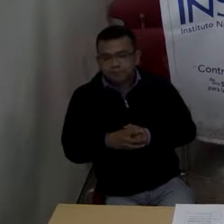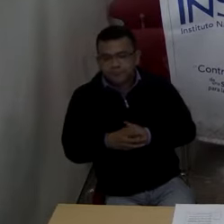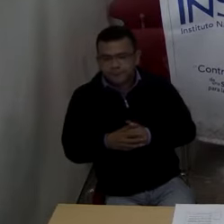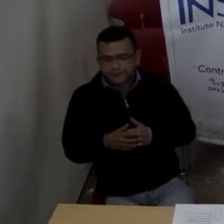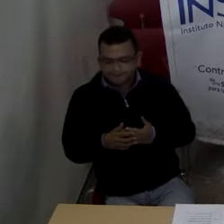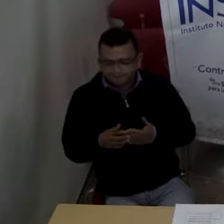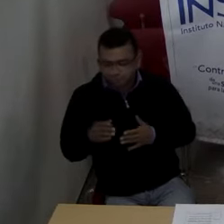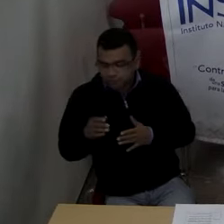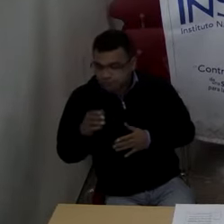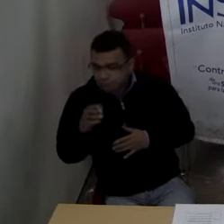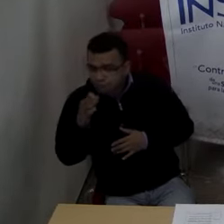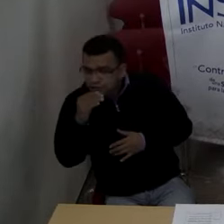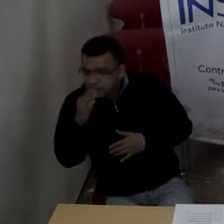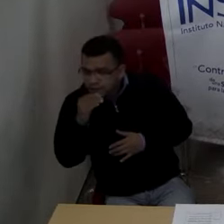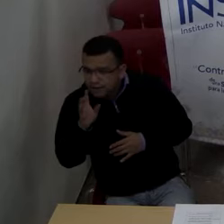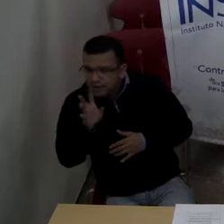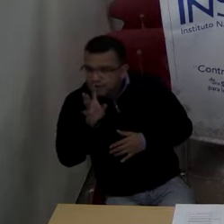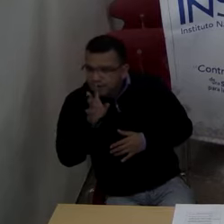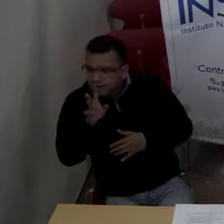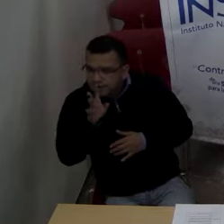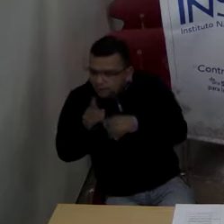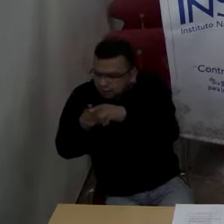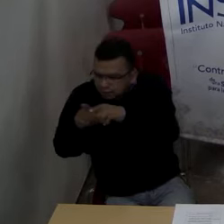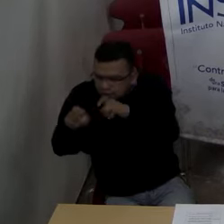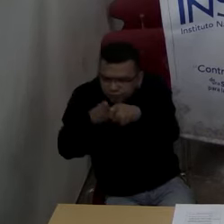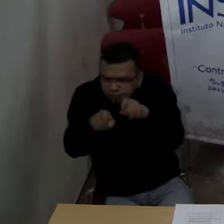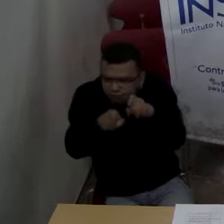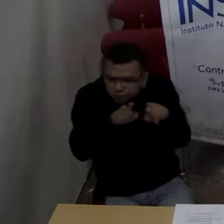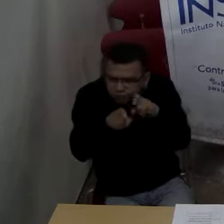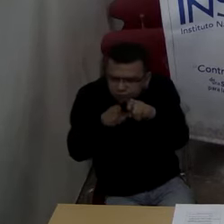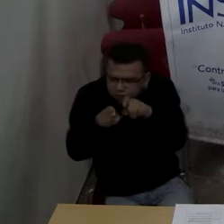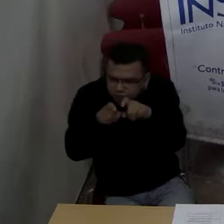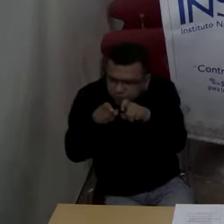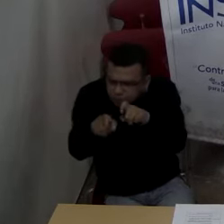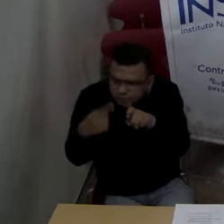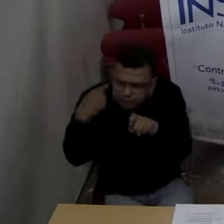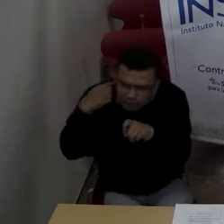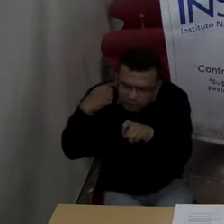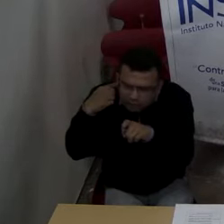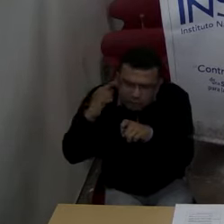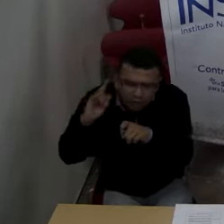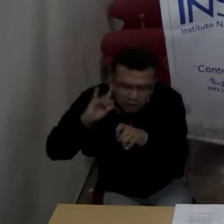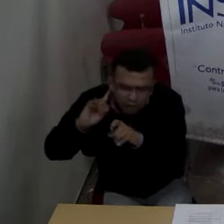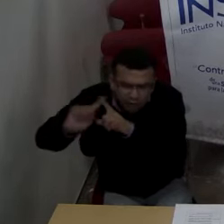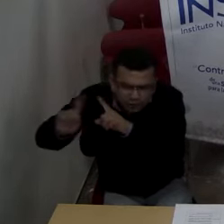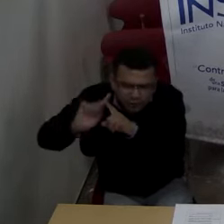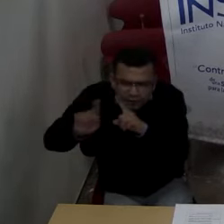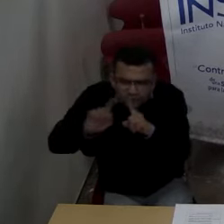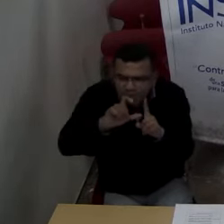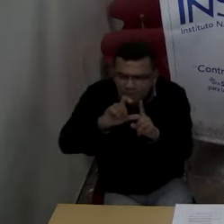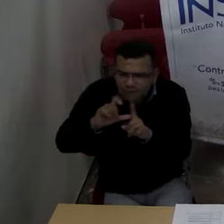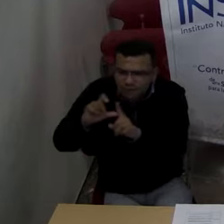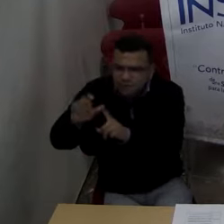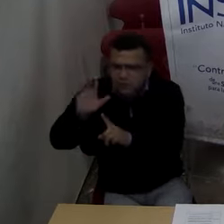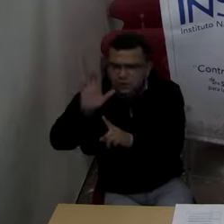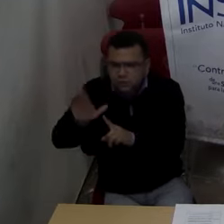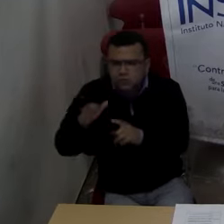específica del habla se refiere a esa diferenciación de los elementos fonéticos